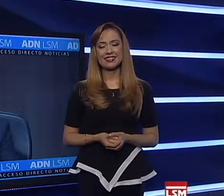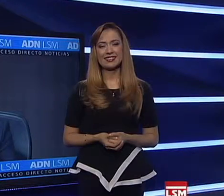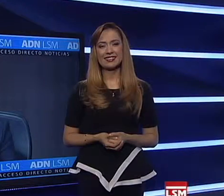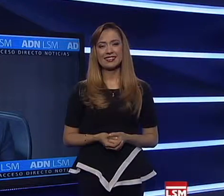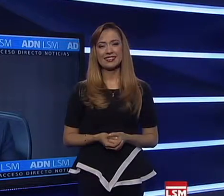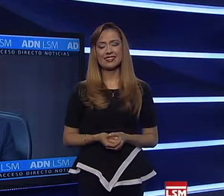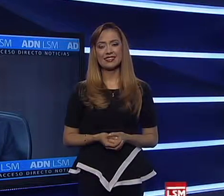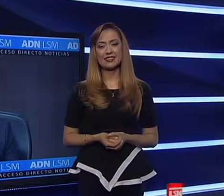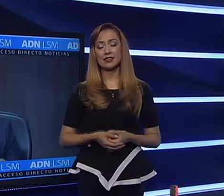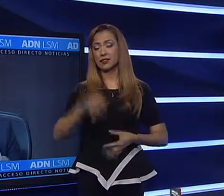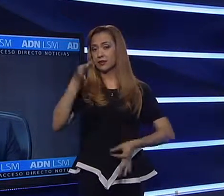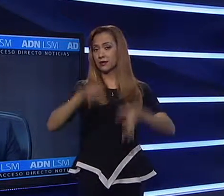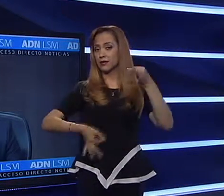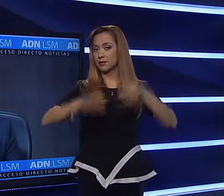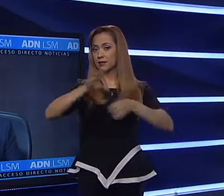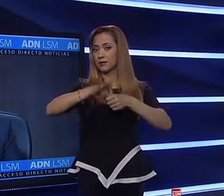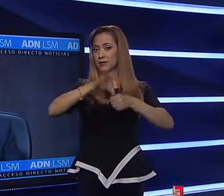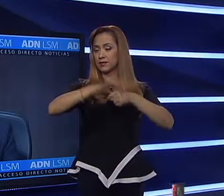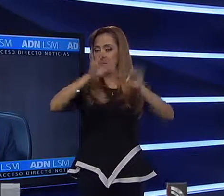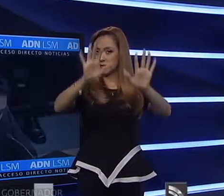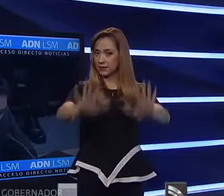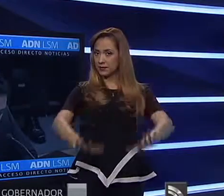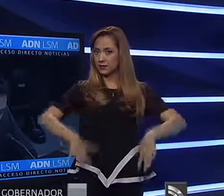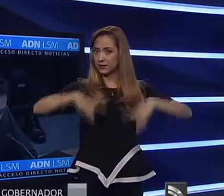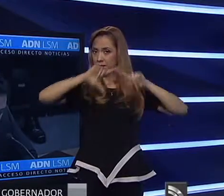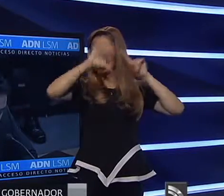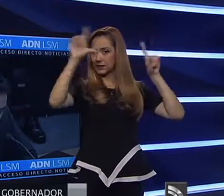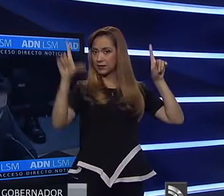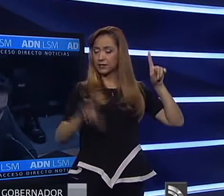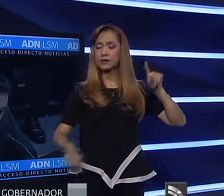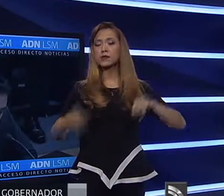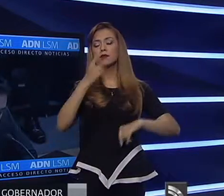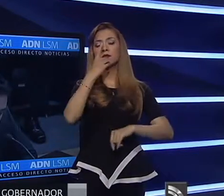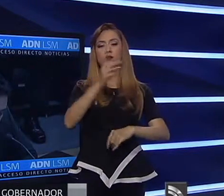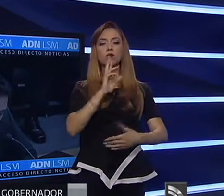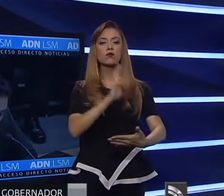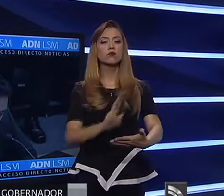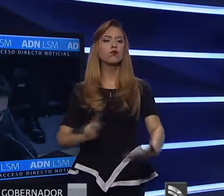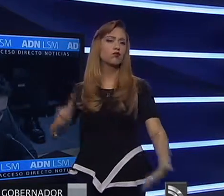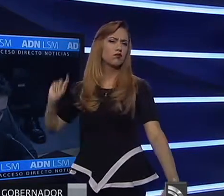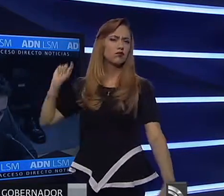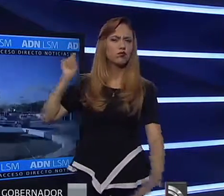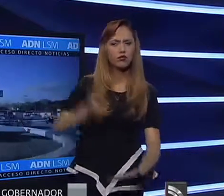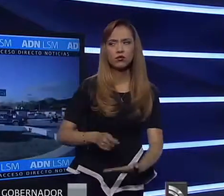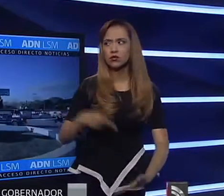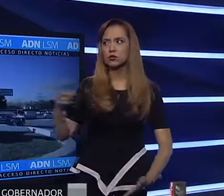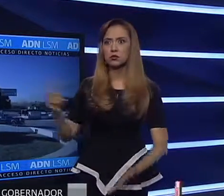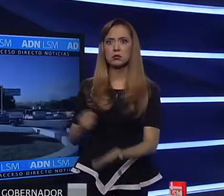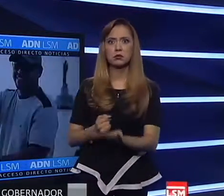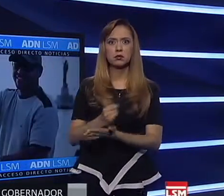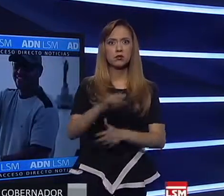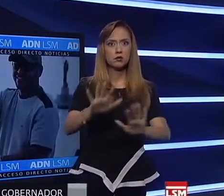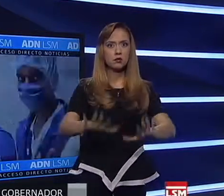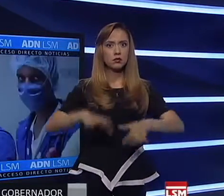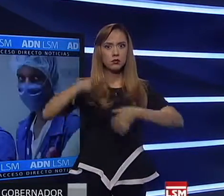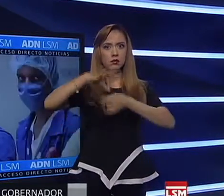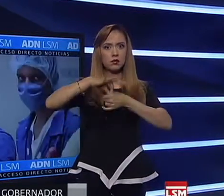El Tribunal Electoral del Poder Judicial de la Federación confirmó la sentencia emitida por el Tribunal Electoral de Campeche que validó la elección